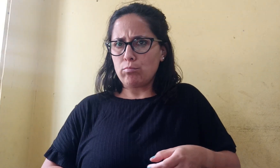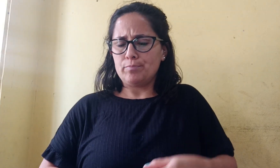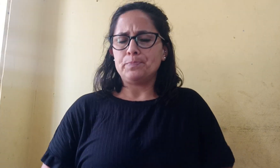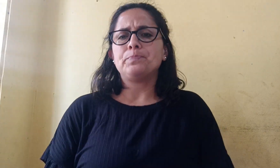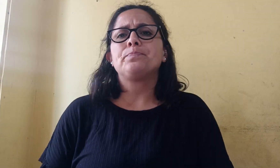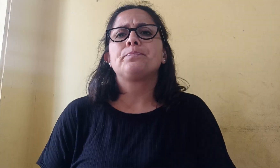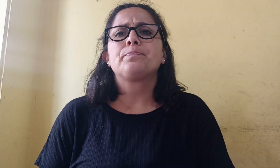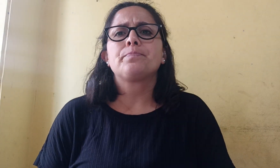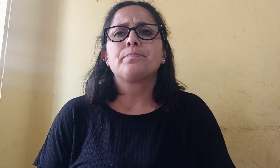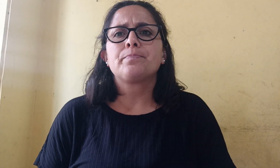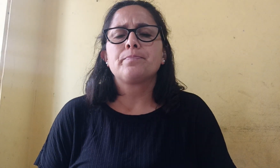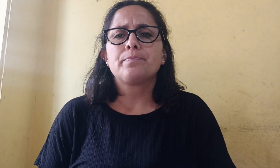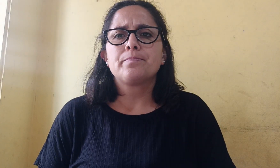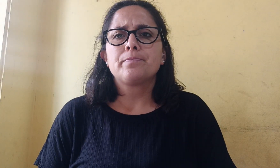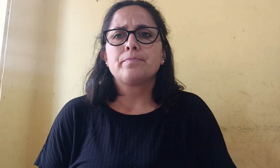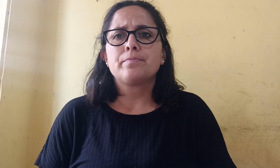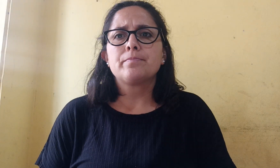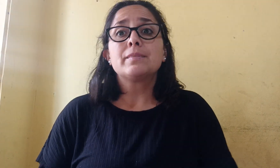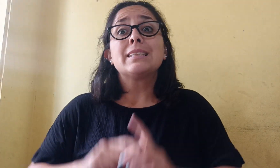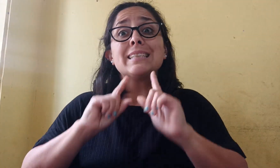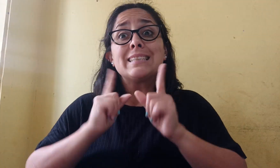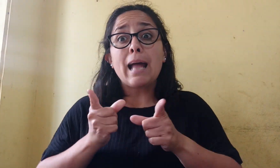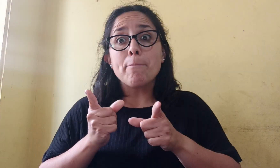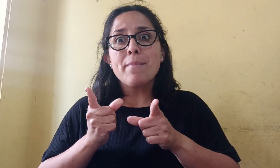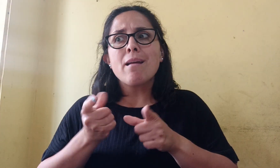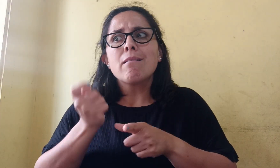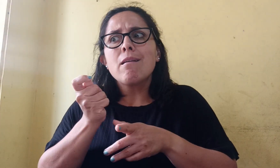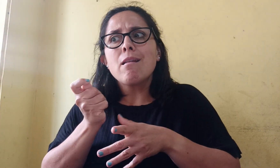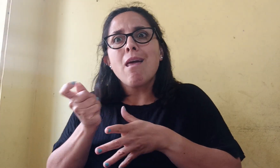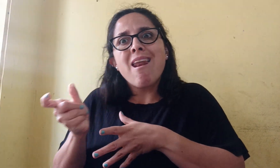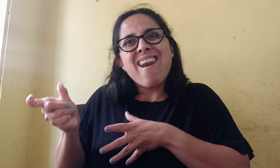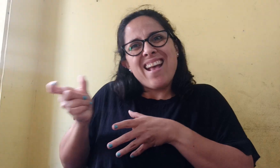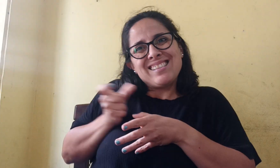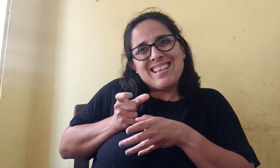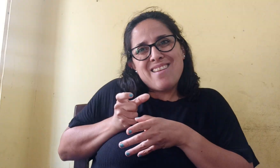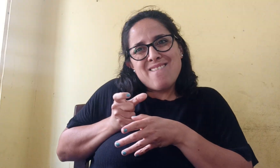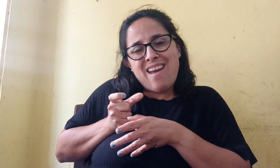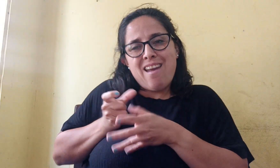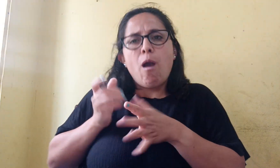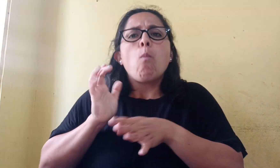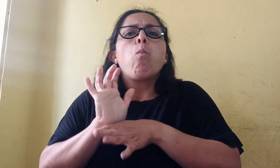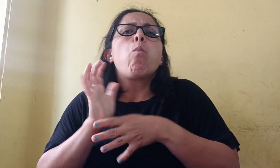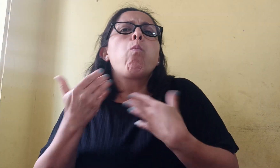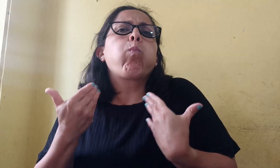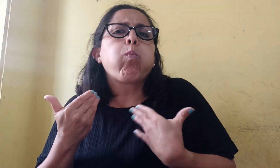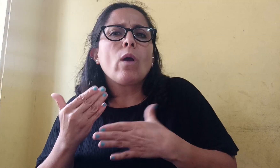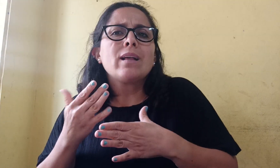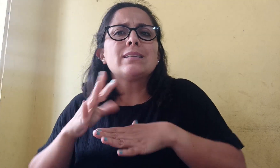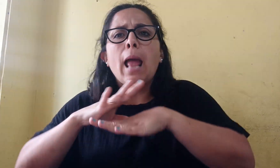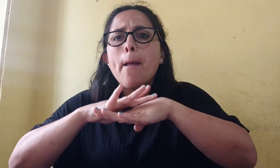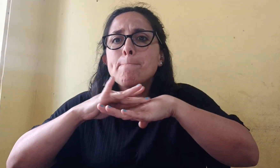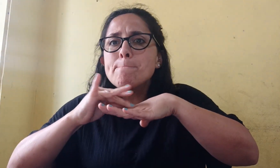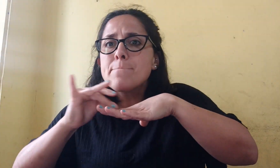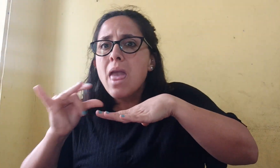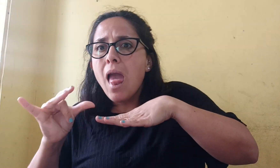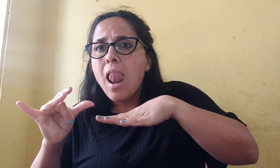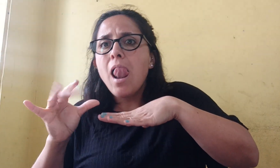Y tenemos los receptores sensitivos, que pueden ser tanto de la piel como de los órganos de los sentidos,